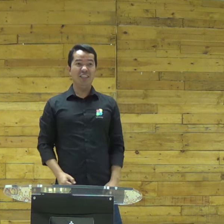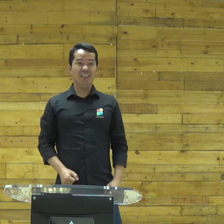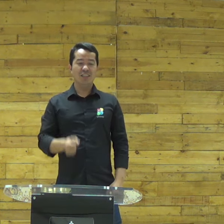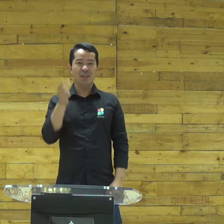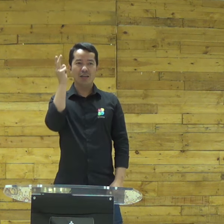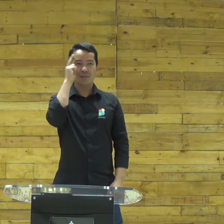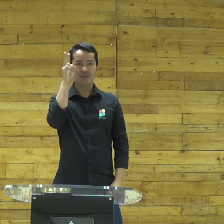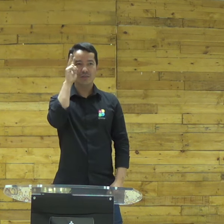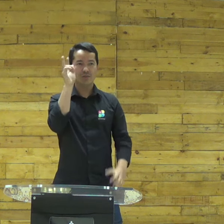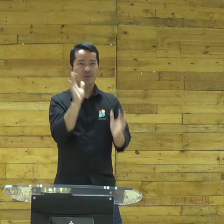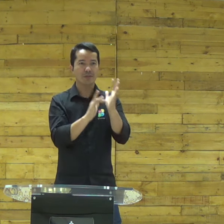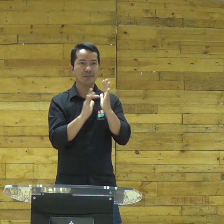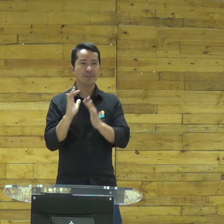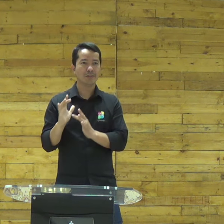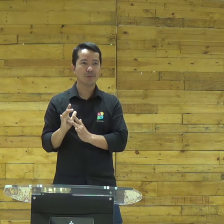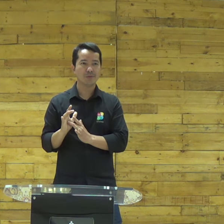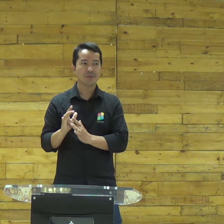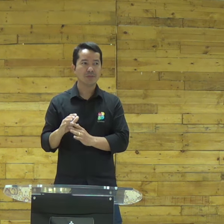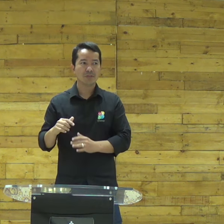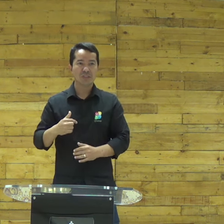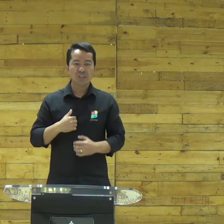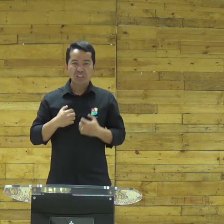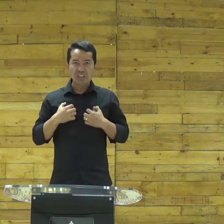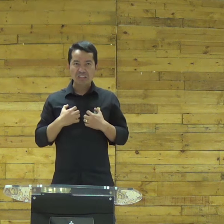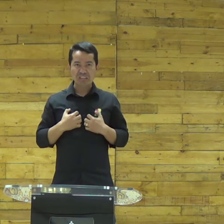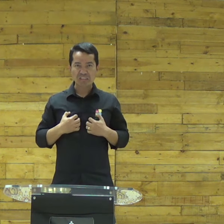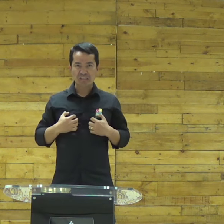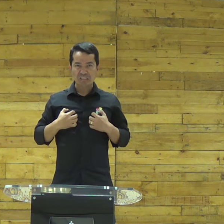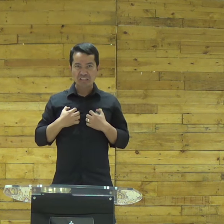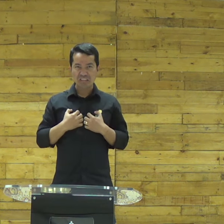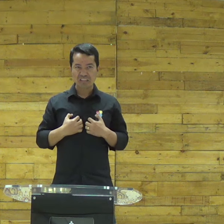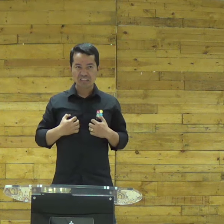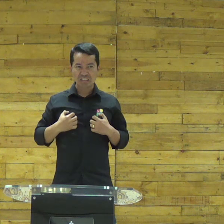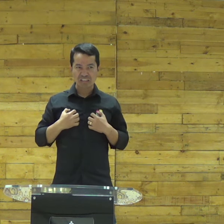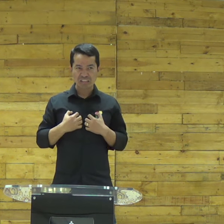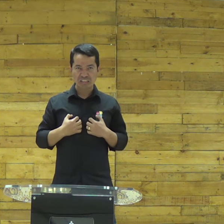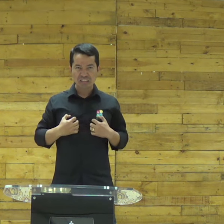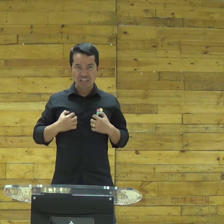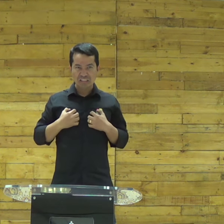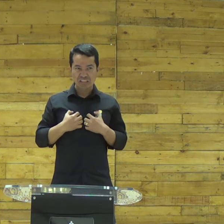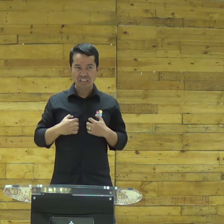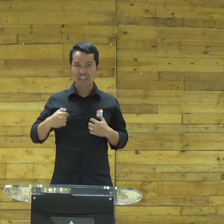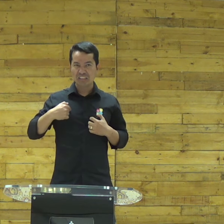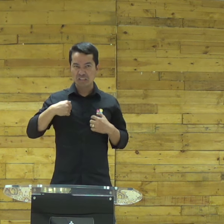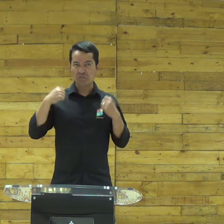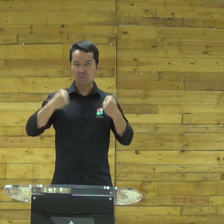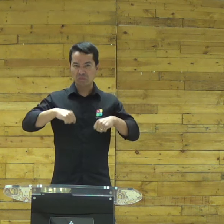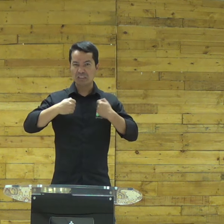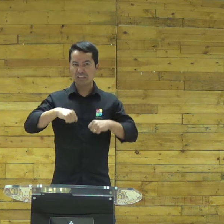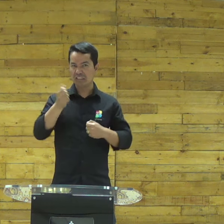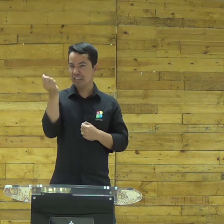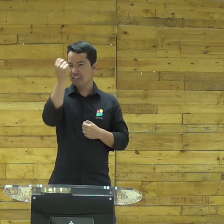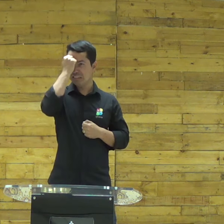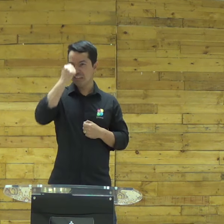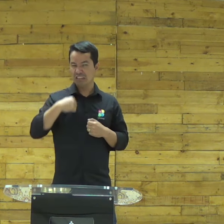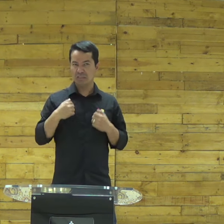para mim particularmente para mim a história de Jesus e eu comecei a me sentir desesperado